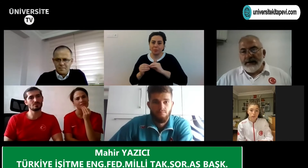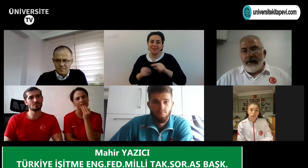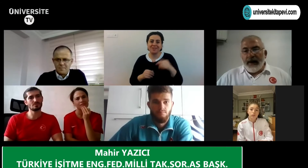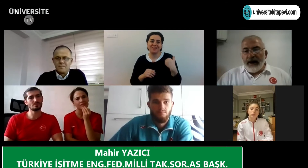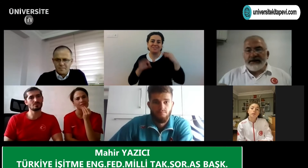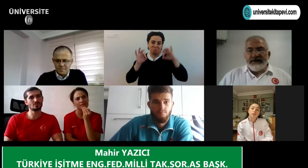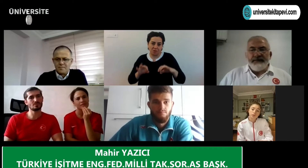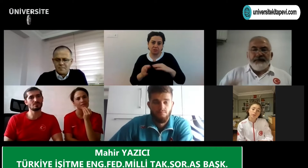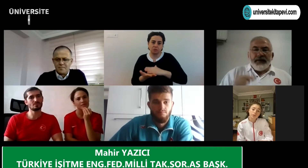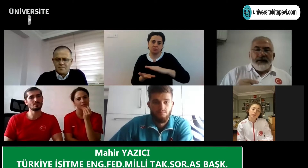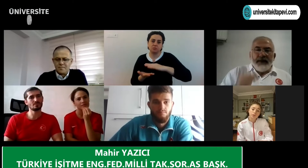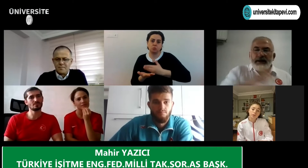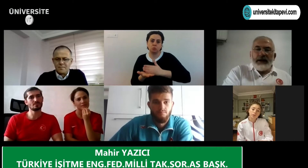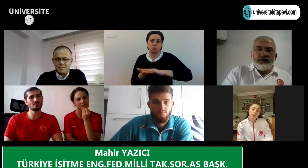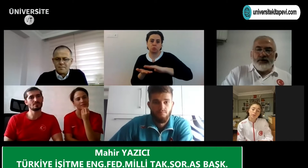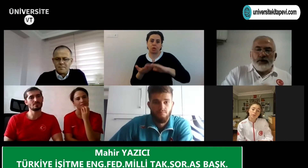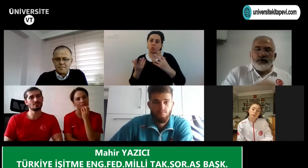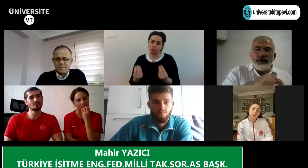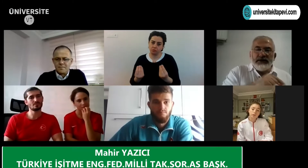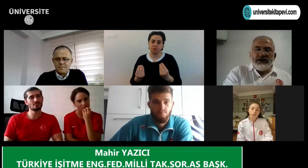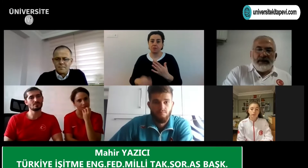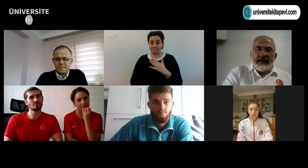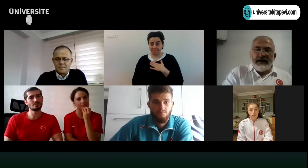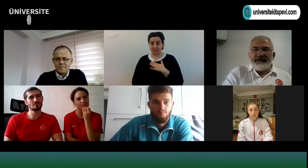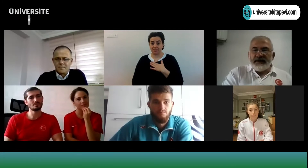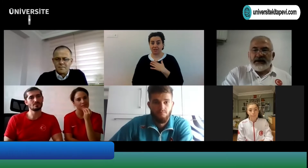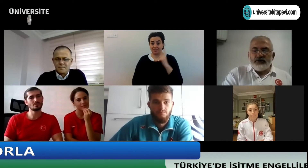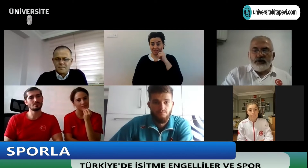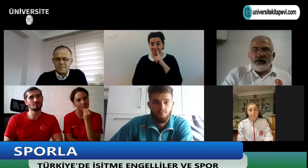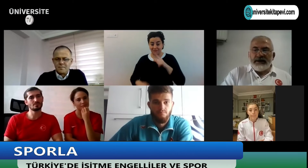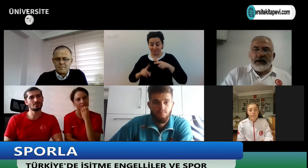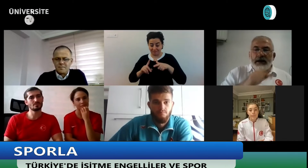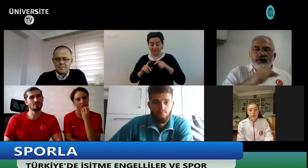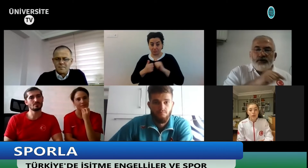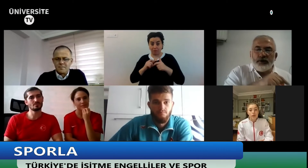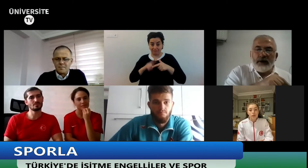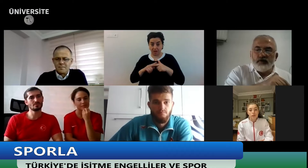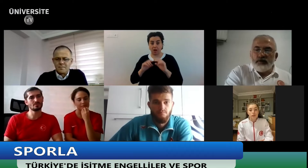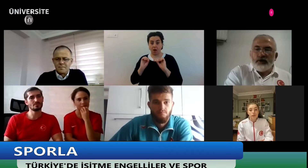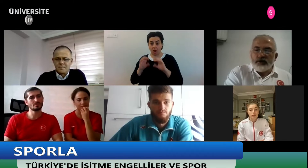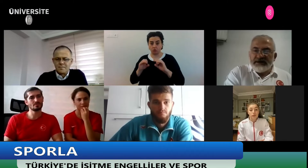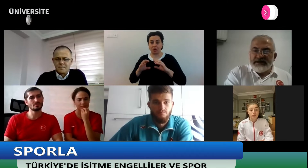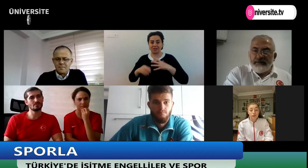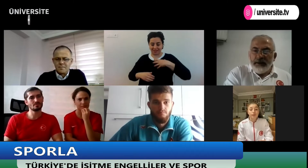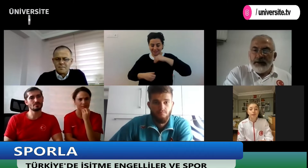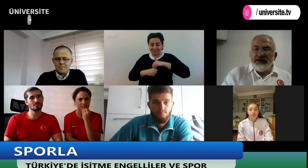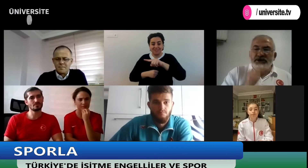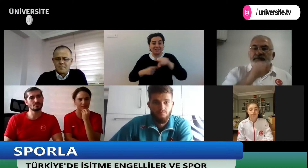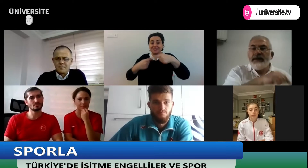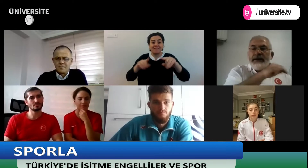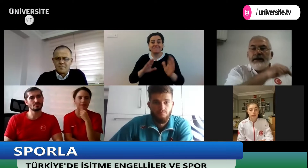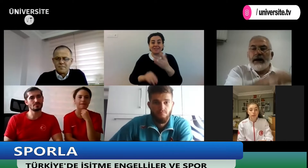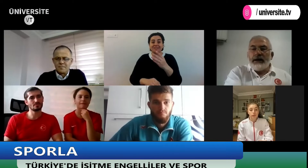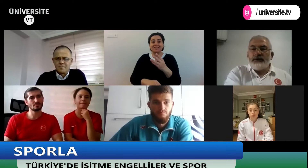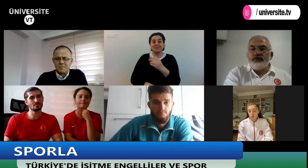düzelecek. Artı ben antrenör, işitme engelliler federasyonu olarak antrenör havuzumu oluşturacağım.